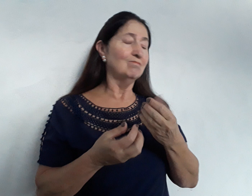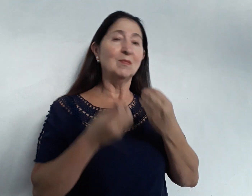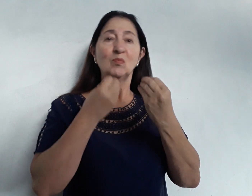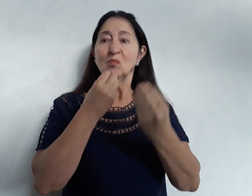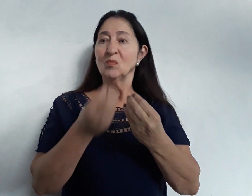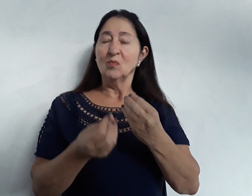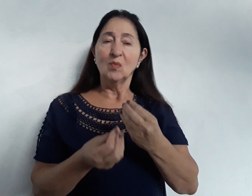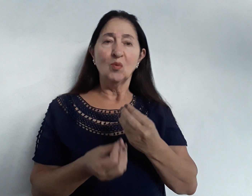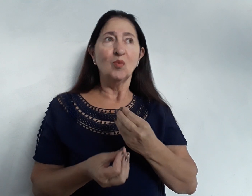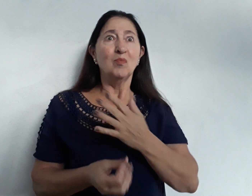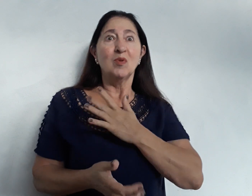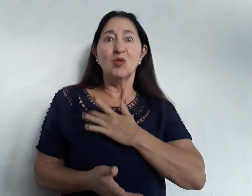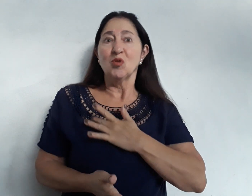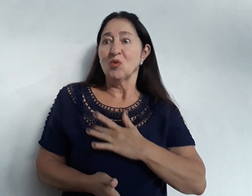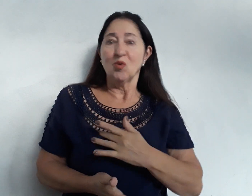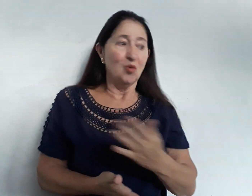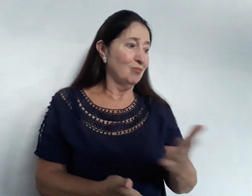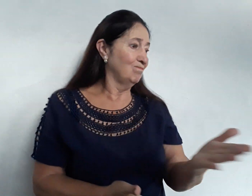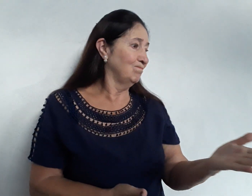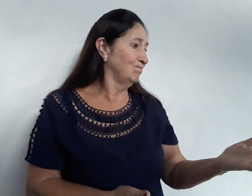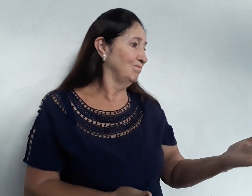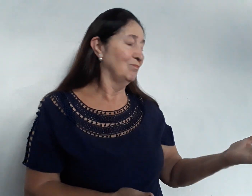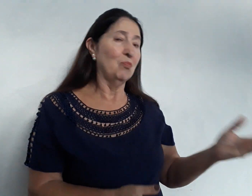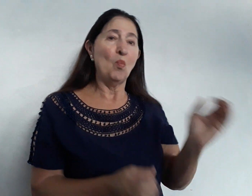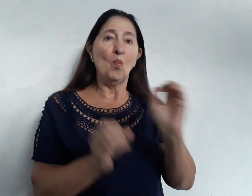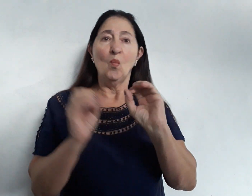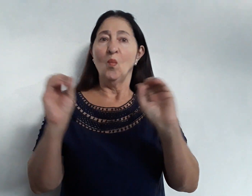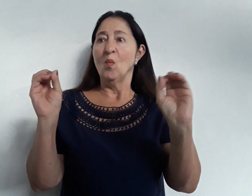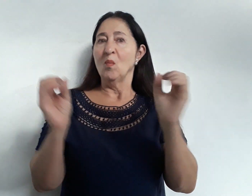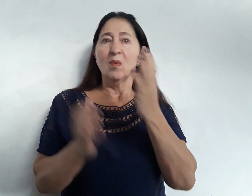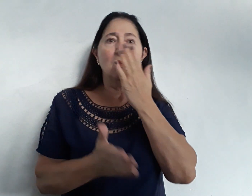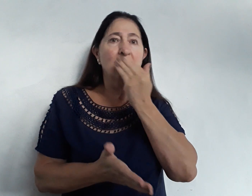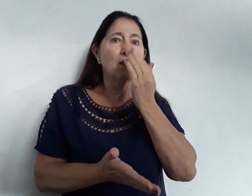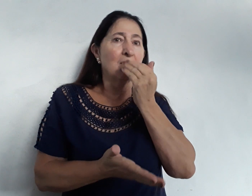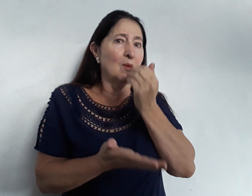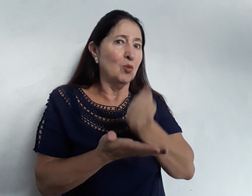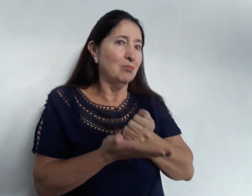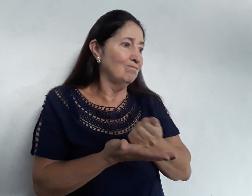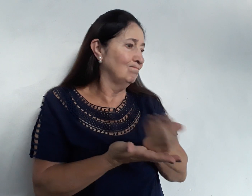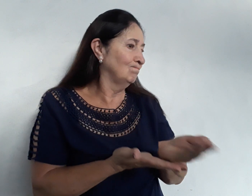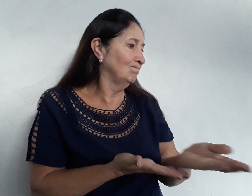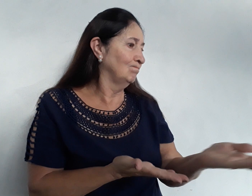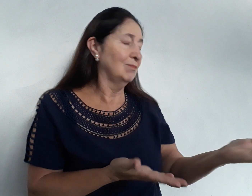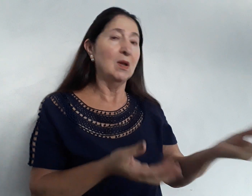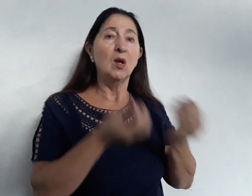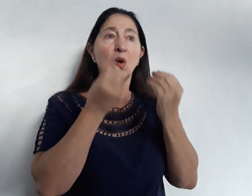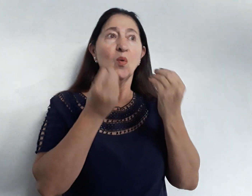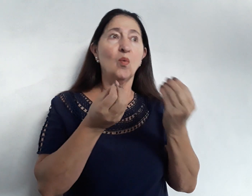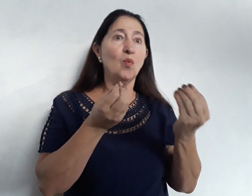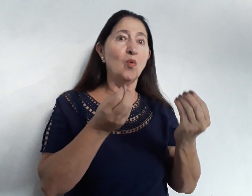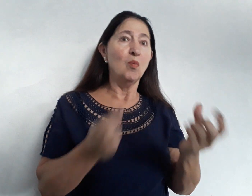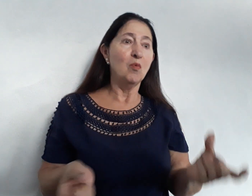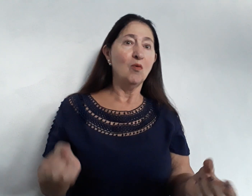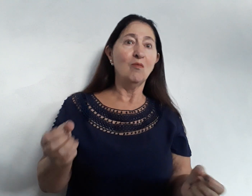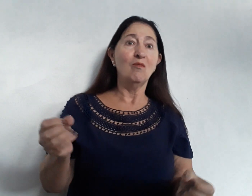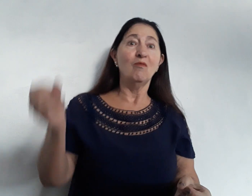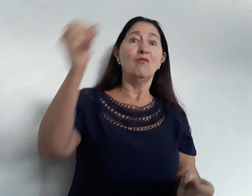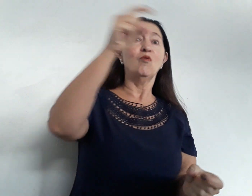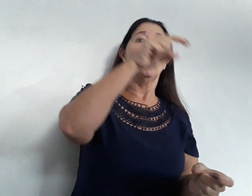está comigo e não tem nada para comer. E se eu os mandar para casa sem comer, vão desmaiar pelo caminho? Porque